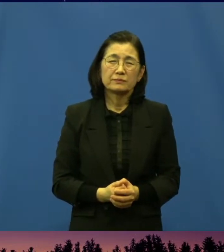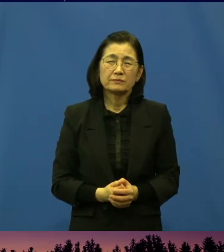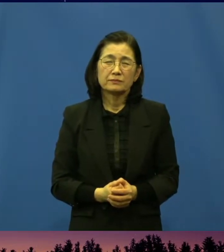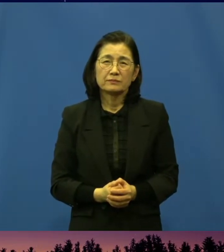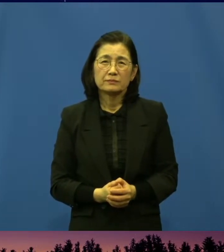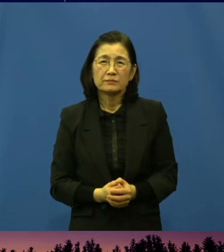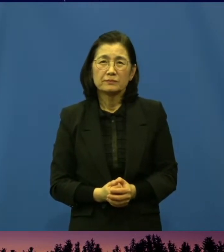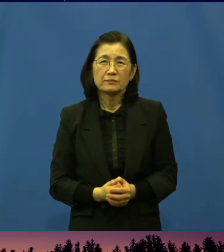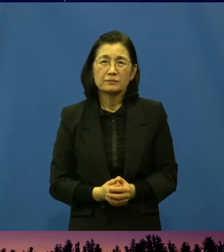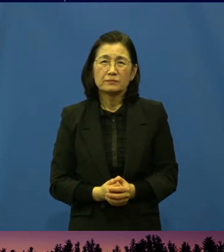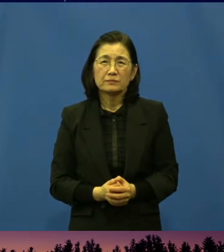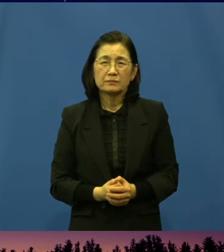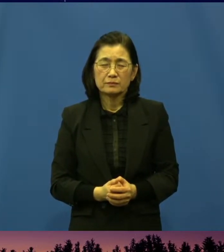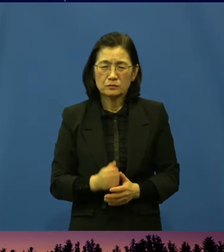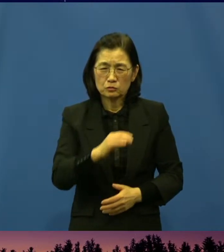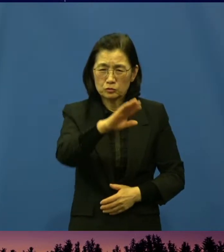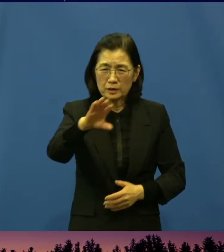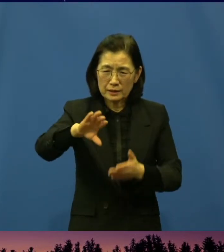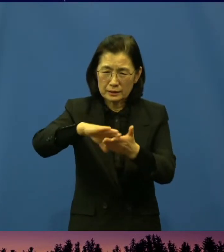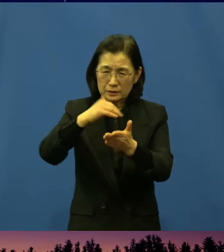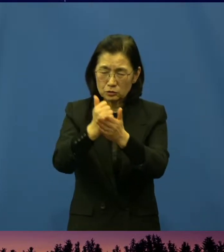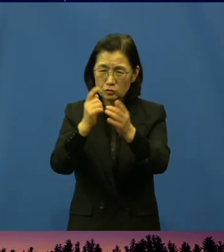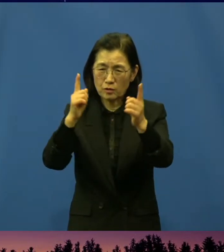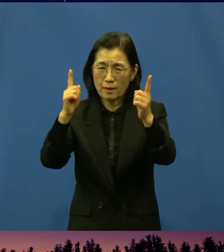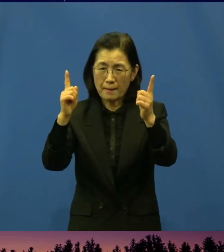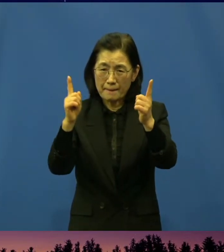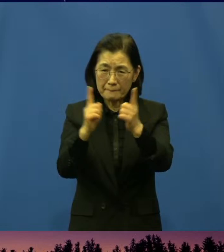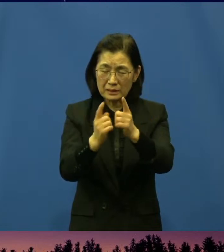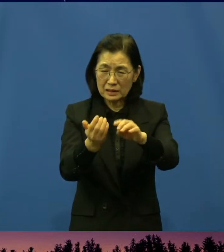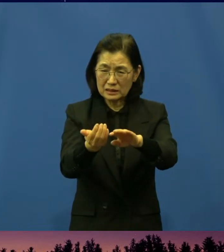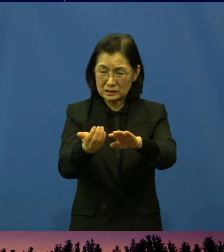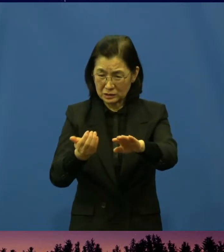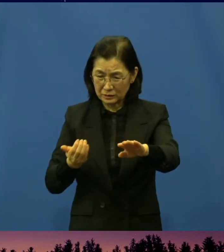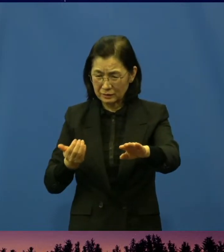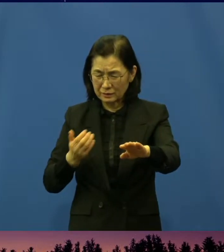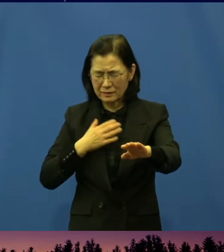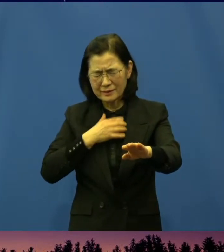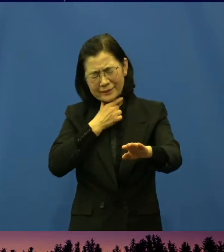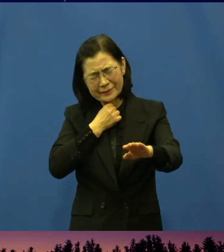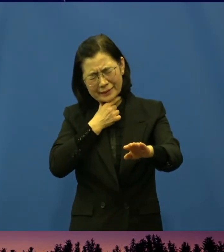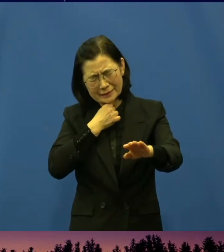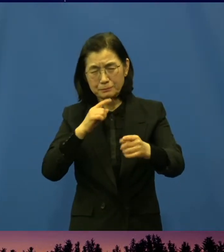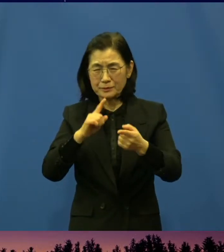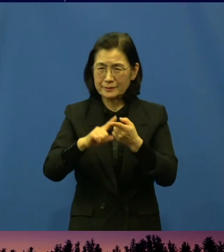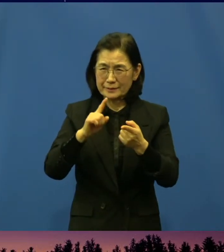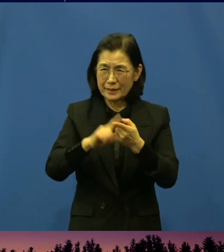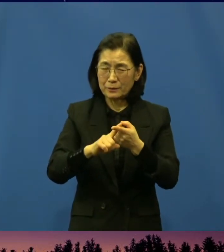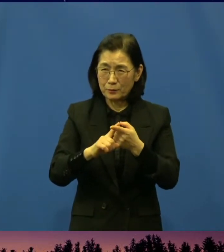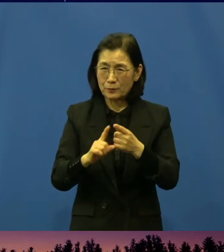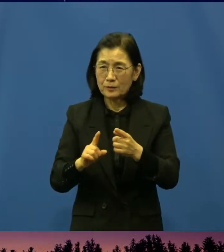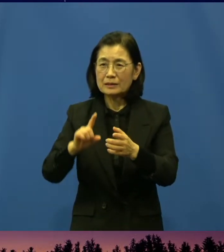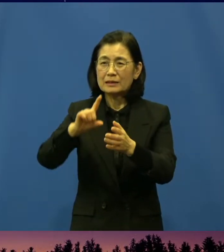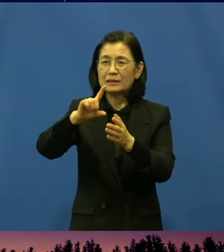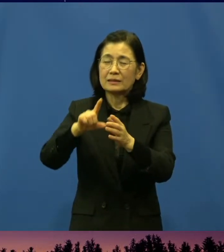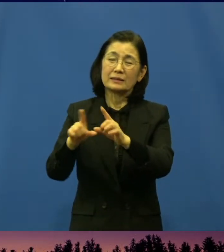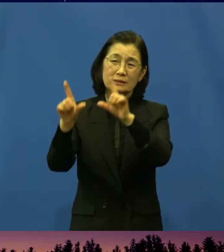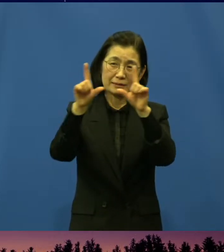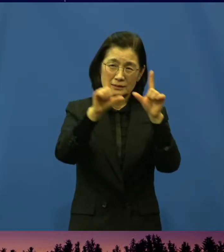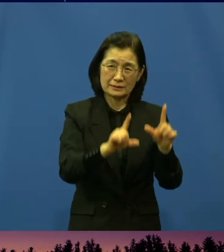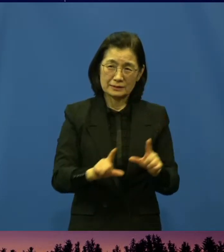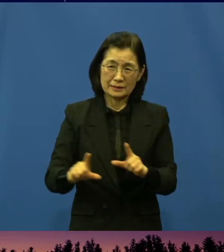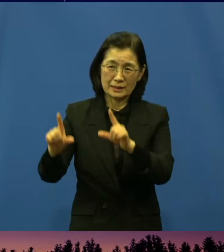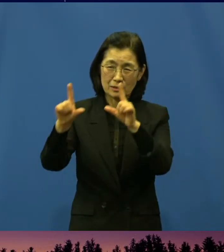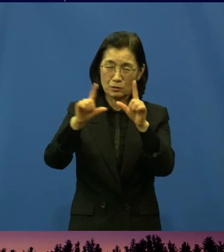여러분, 우리가 그리스도를 만나기 전에는 우리가 하고 싶은 대로 우리의 길을 간 거잖아요. 그리고 죄의